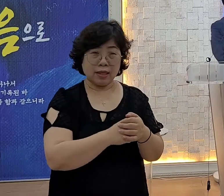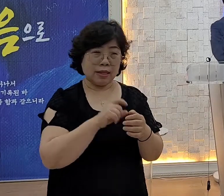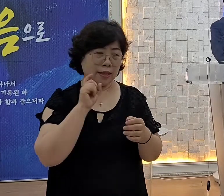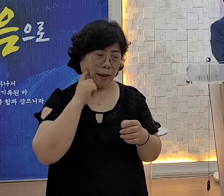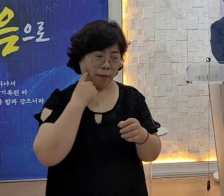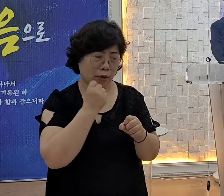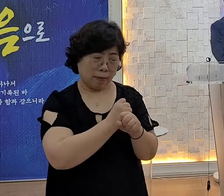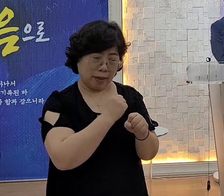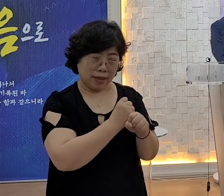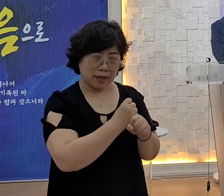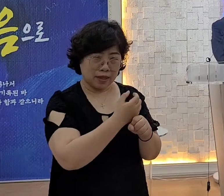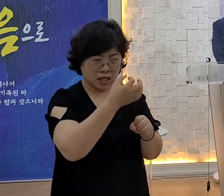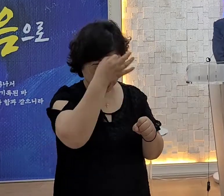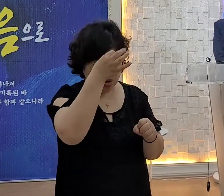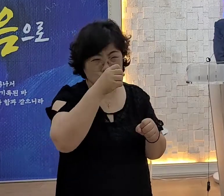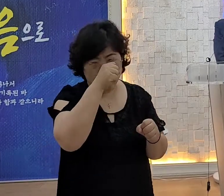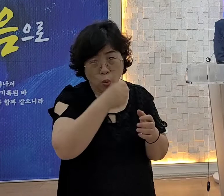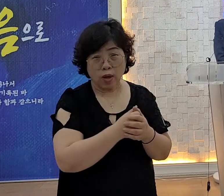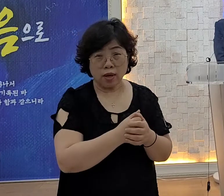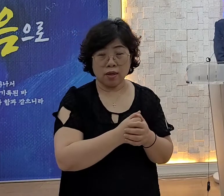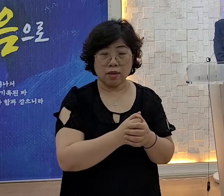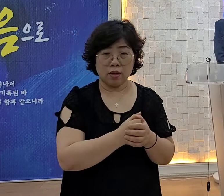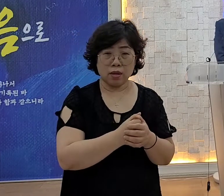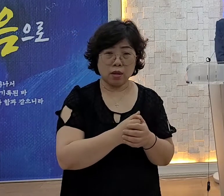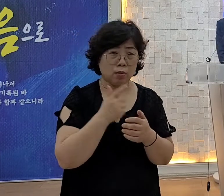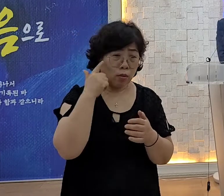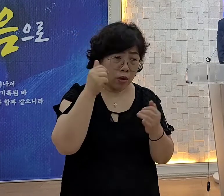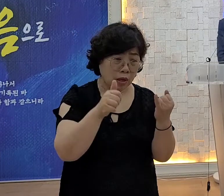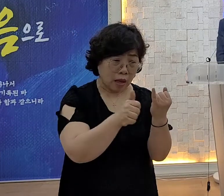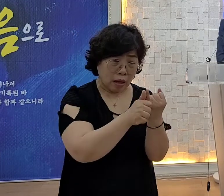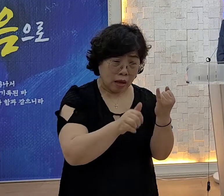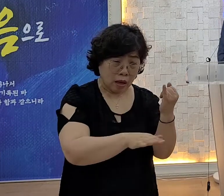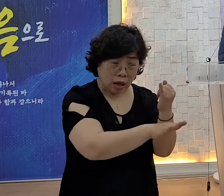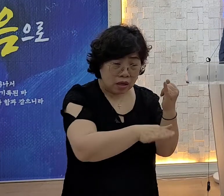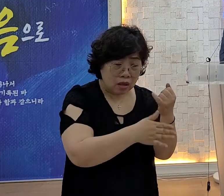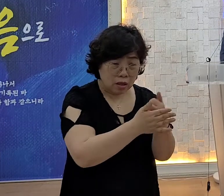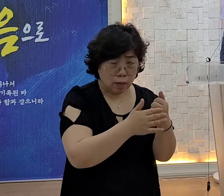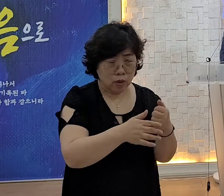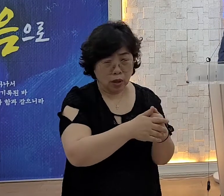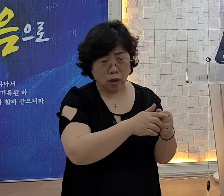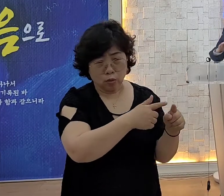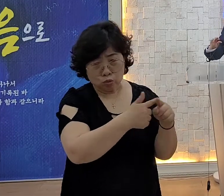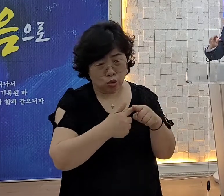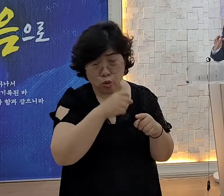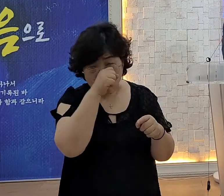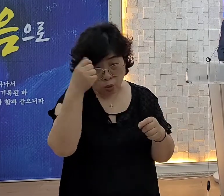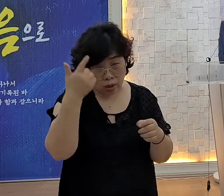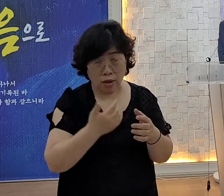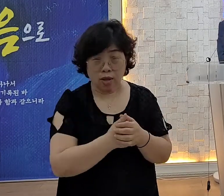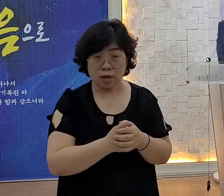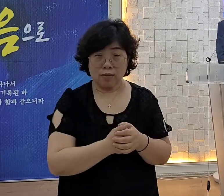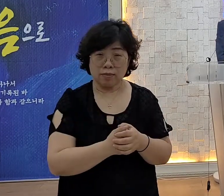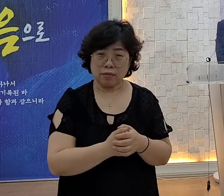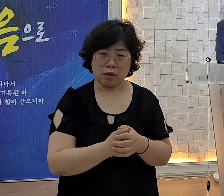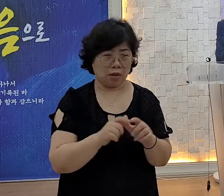만사 형통입니까? 아닙니다. 근데 제가 어떻게 매일 설교를 여러분 부부싸움 한번